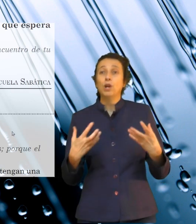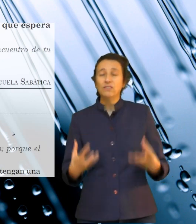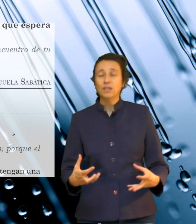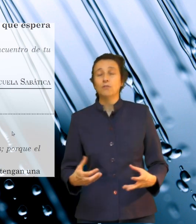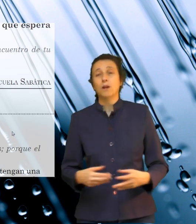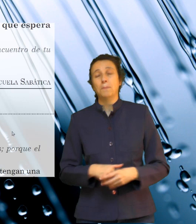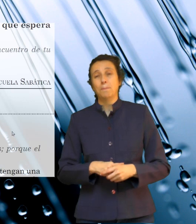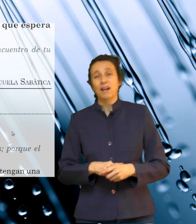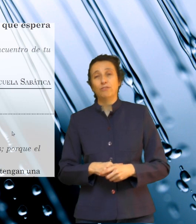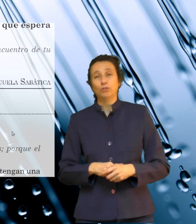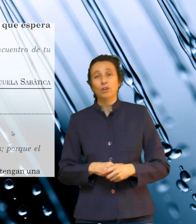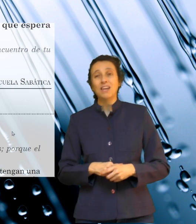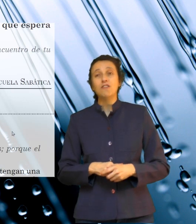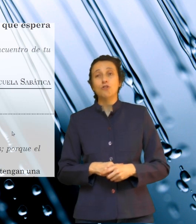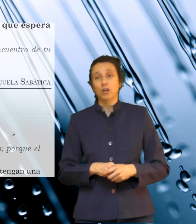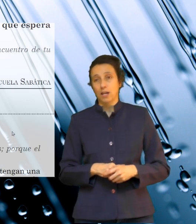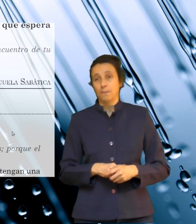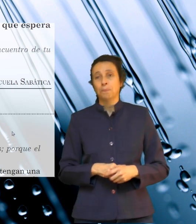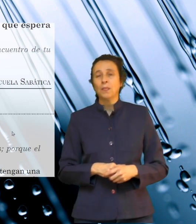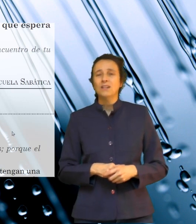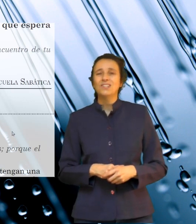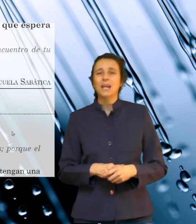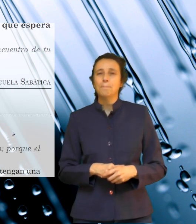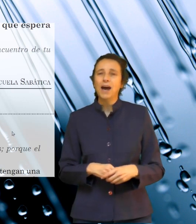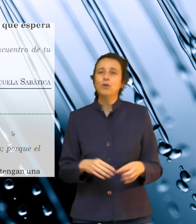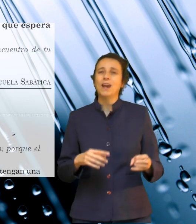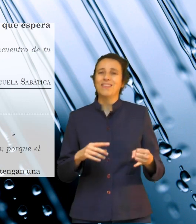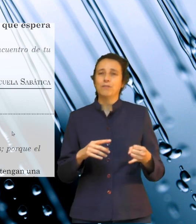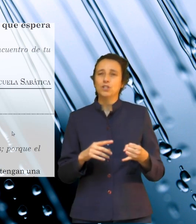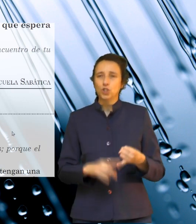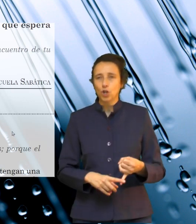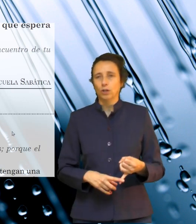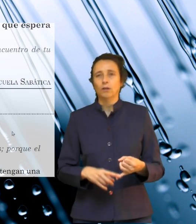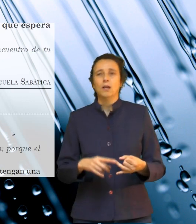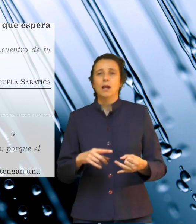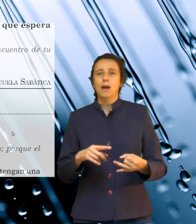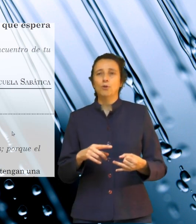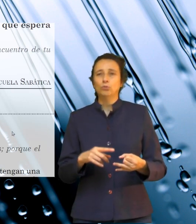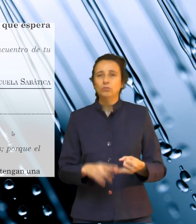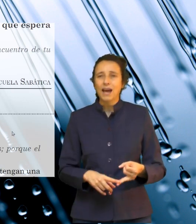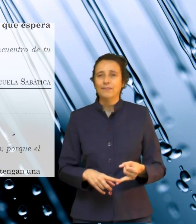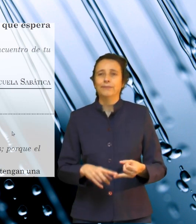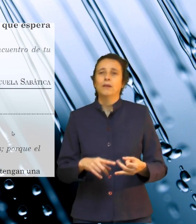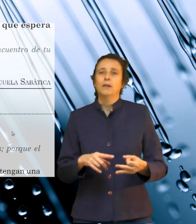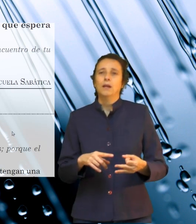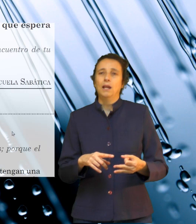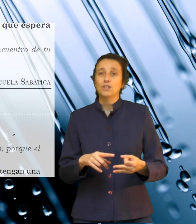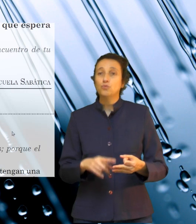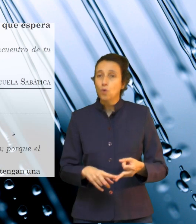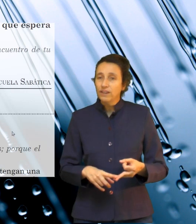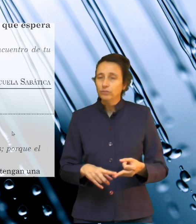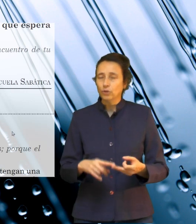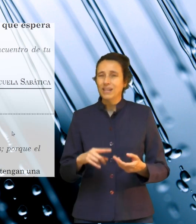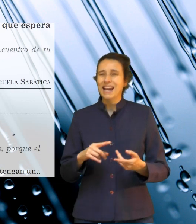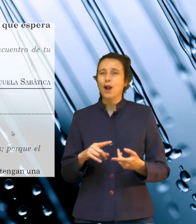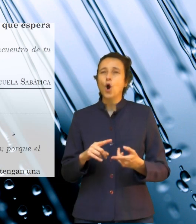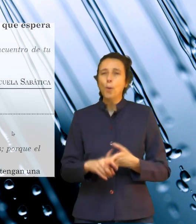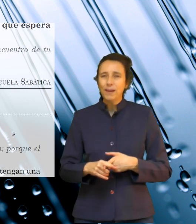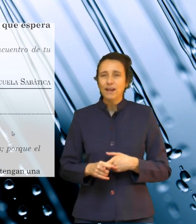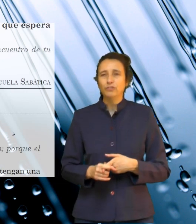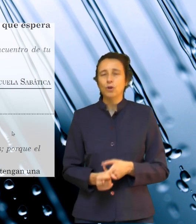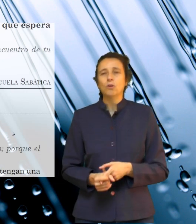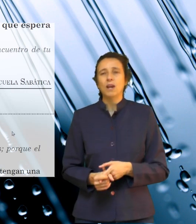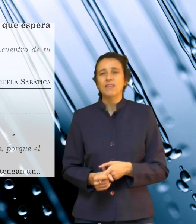que favorezcan una preparación idónea. Sin embargo, la decisión, la voluntad, el esfuerzo y